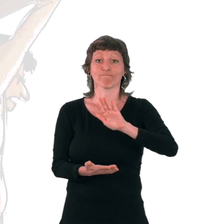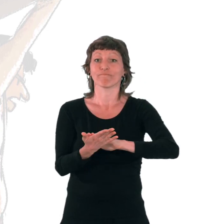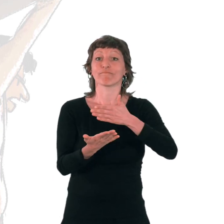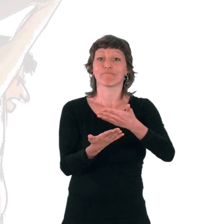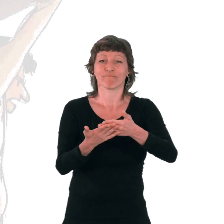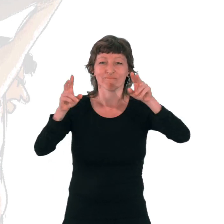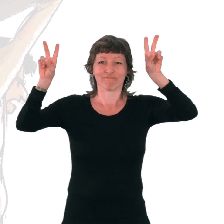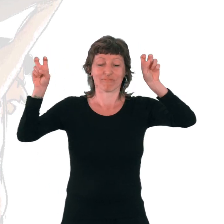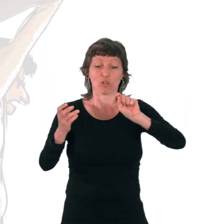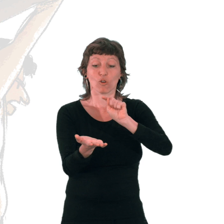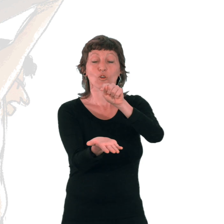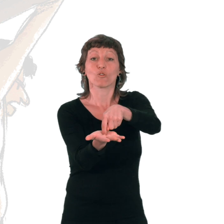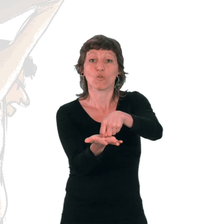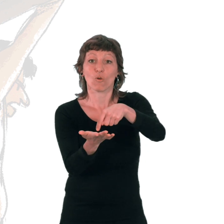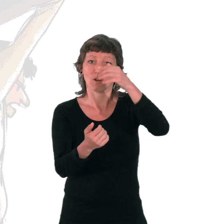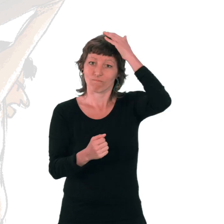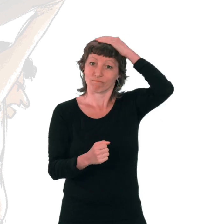ce qui veut dire le lieu du crâne.